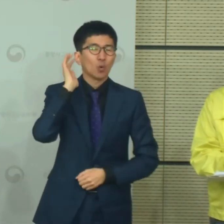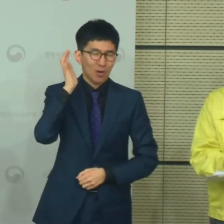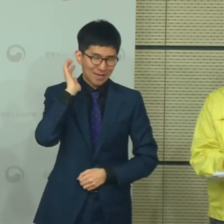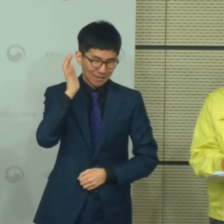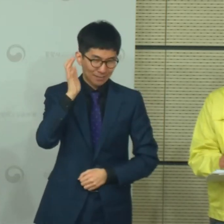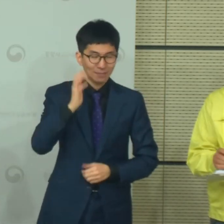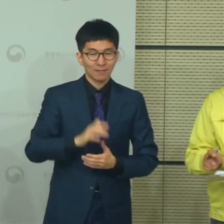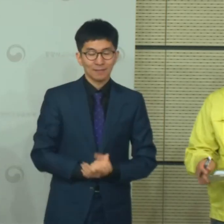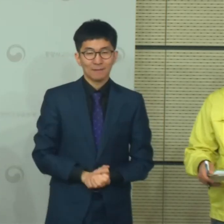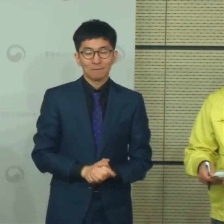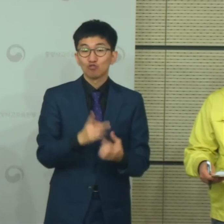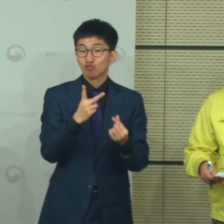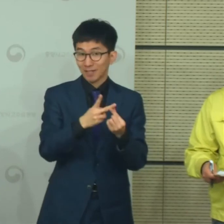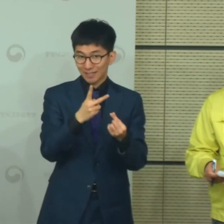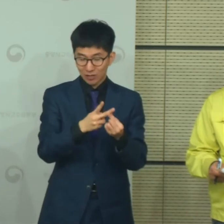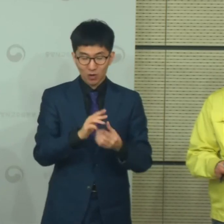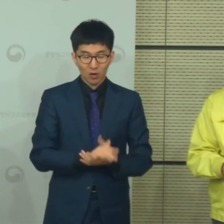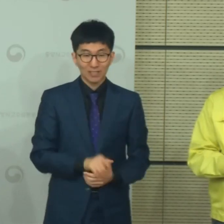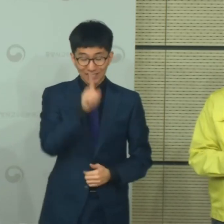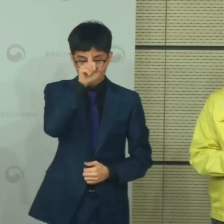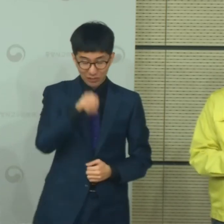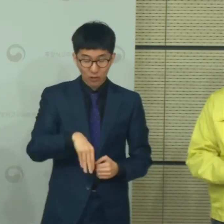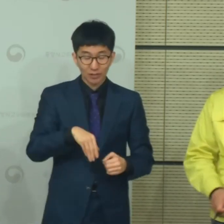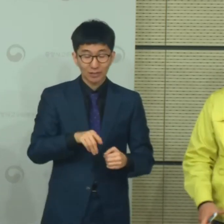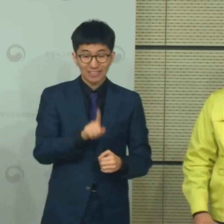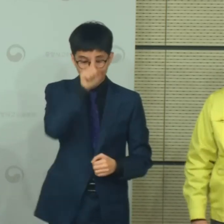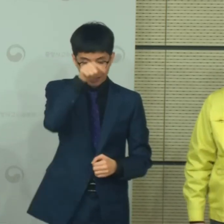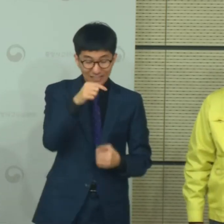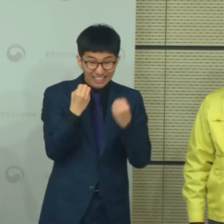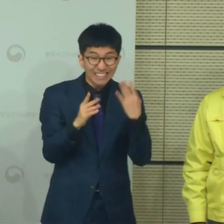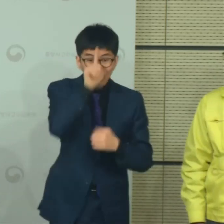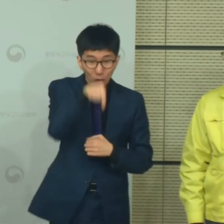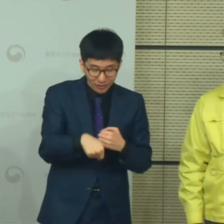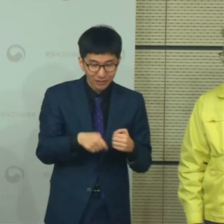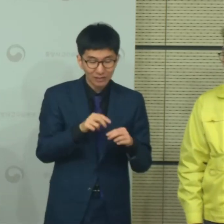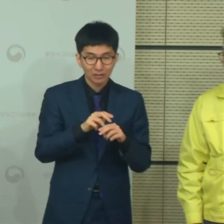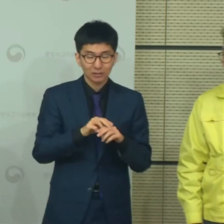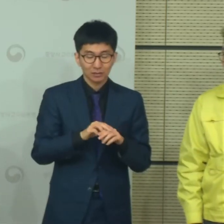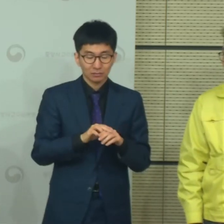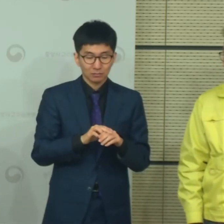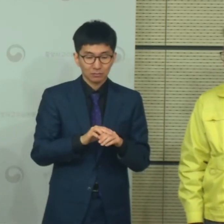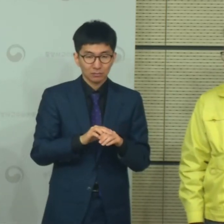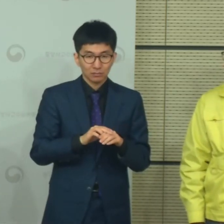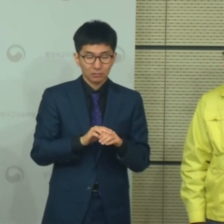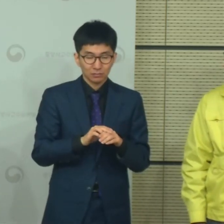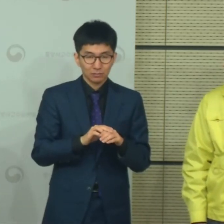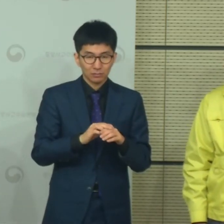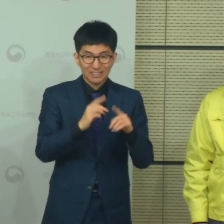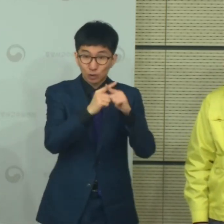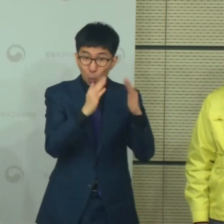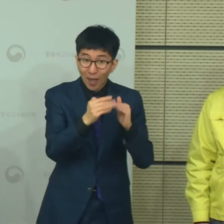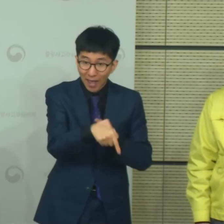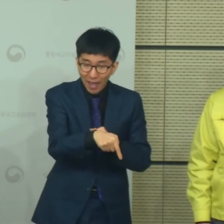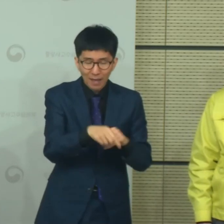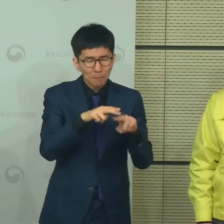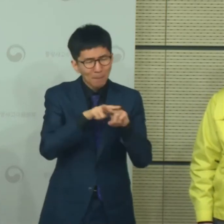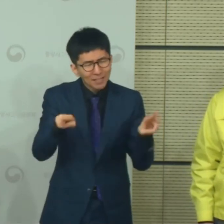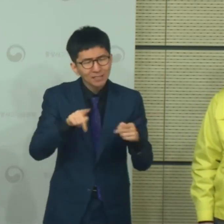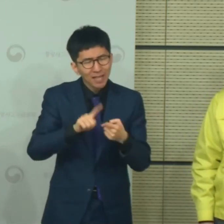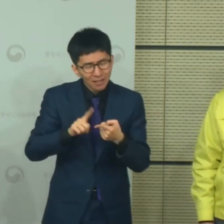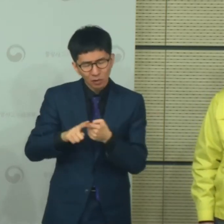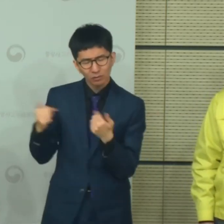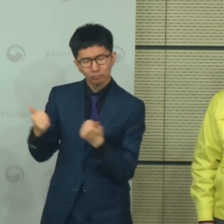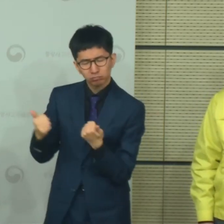아니라고 판단됩니다. 추가적인 정부 내 뭐 논의나 이런 것들이 매우 면밀하게 이루어져야 되는